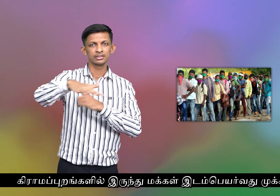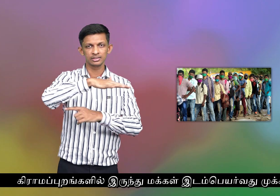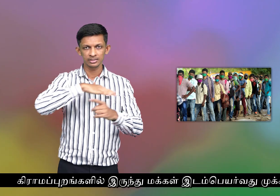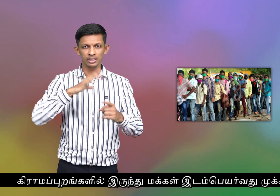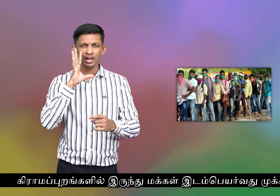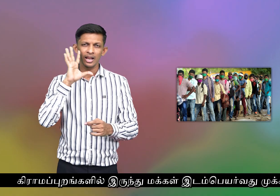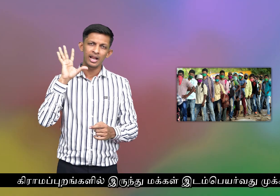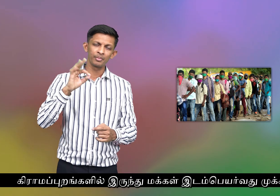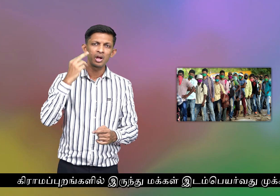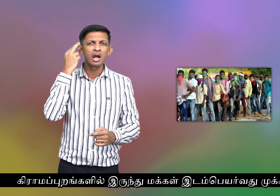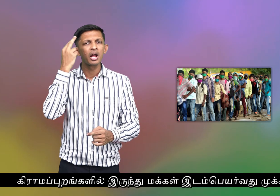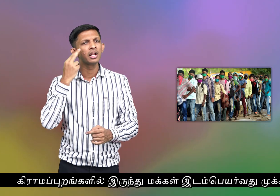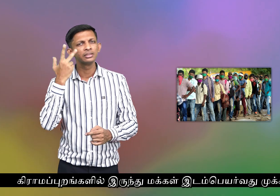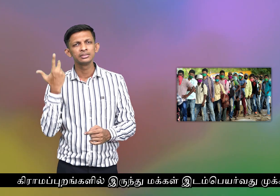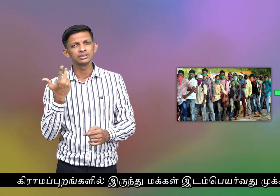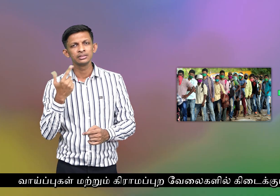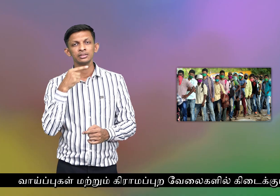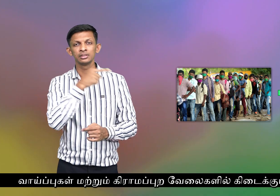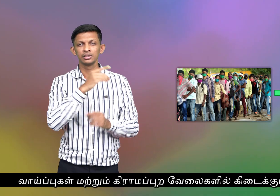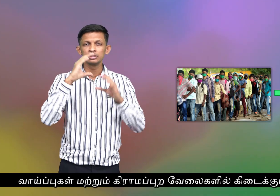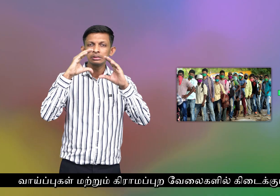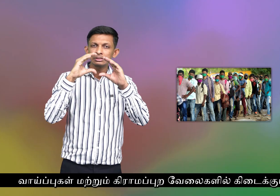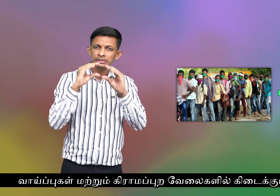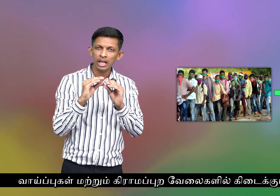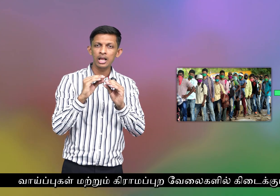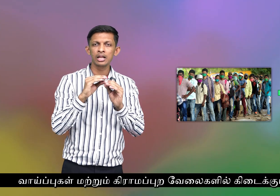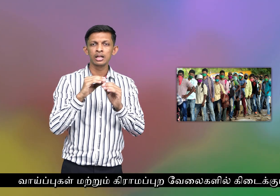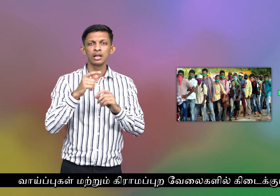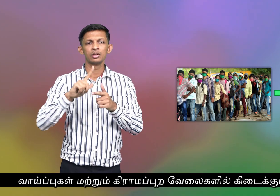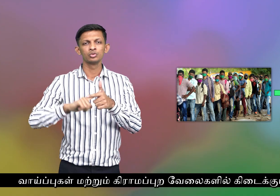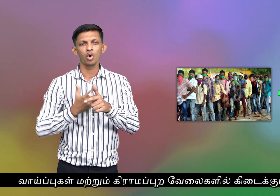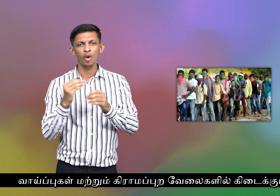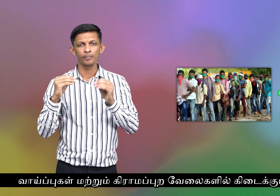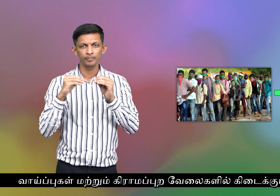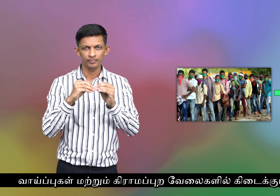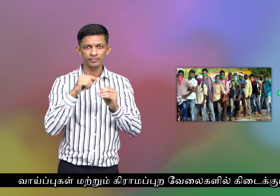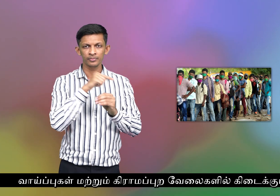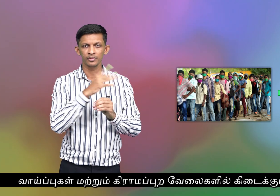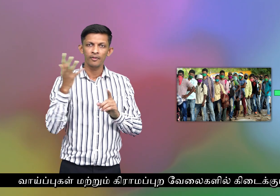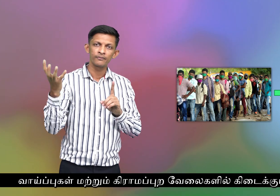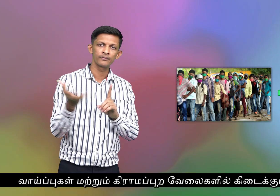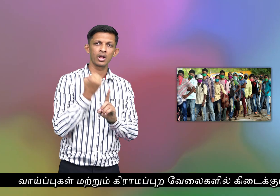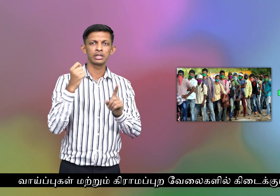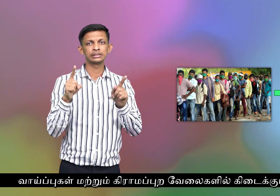முக்கியமாக போதிய வேலை வாய்ப்புகள் மற்றும் கிராமப்புற வேலைகளில் கிடைக்கும் வருமானம்